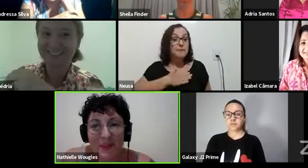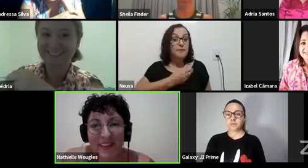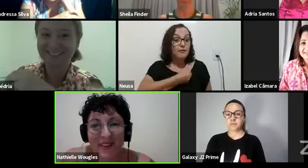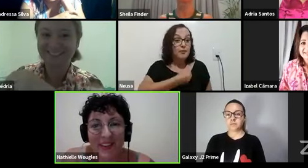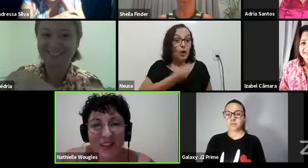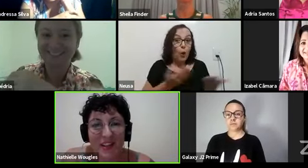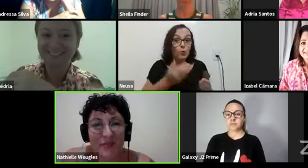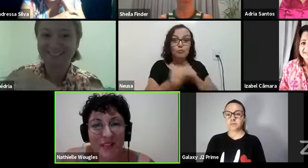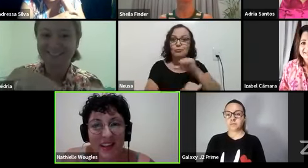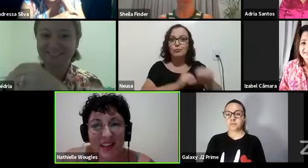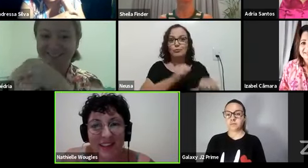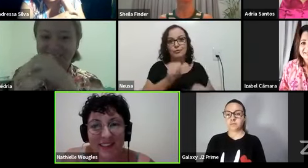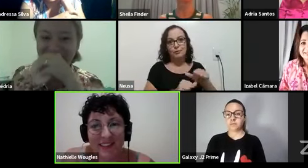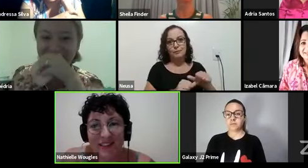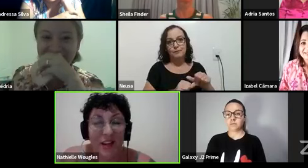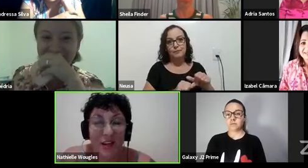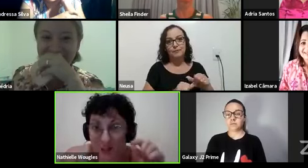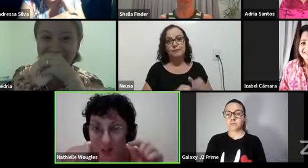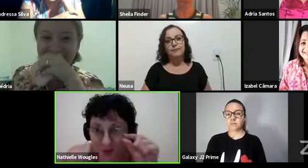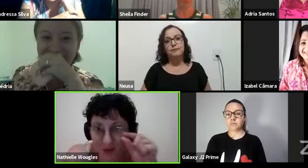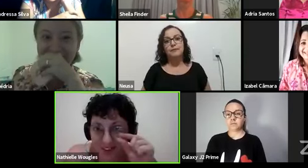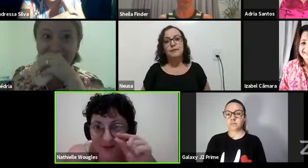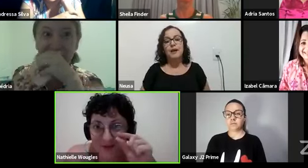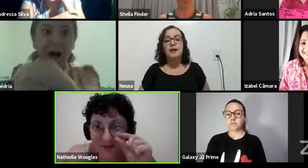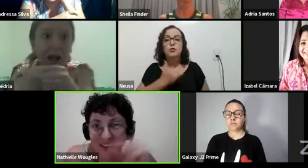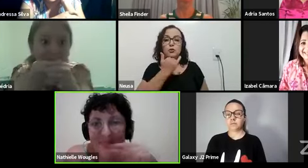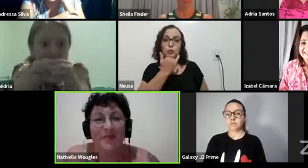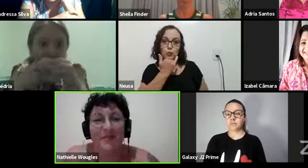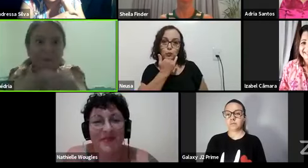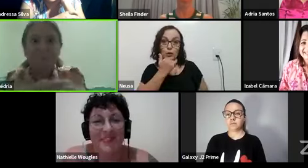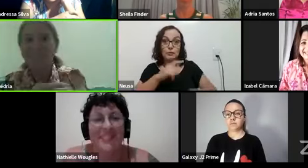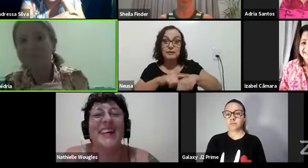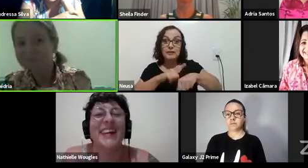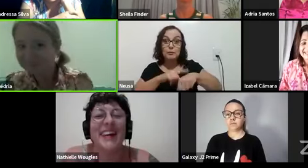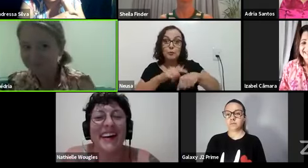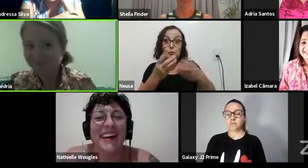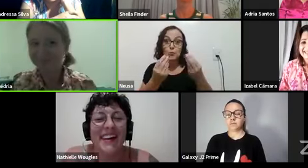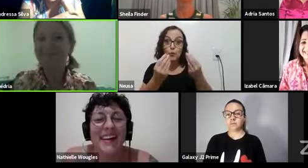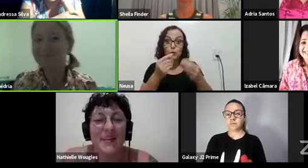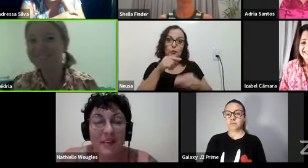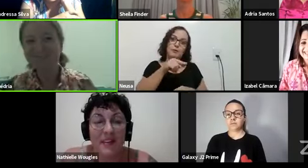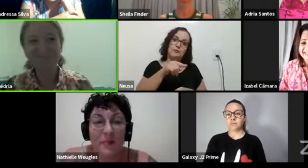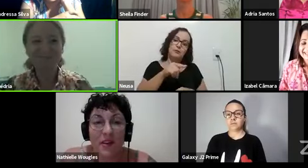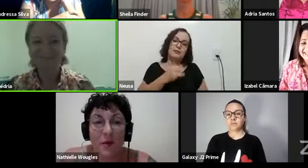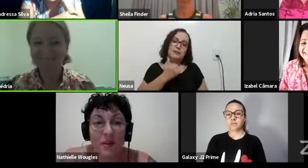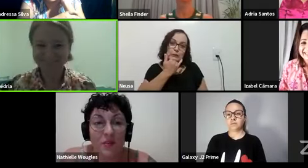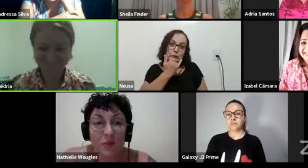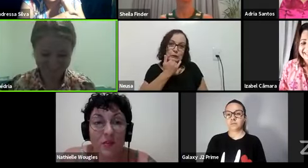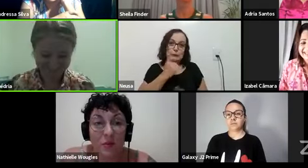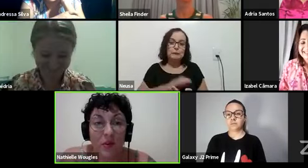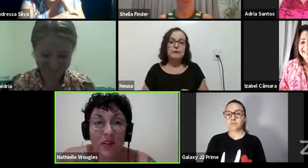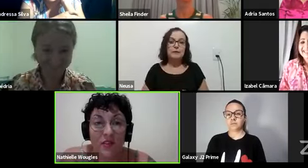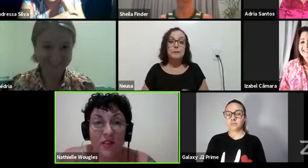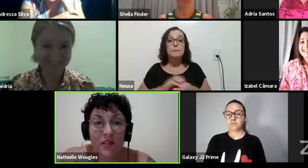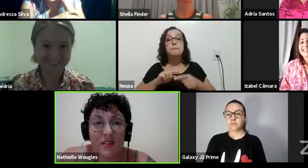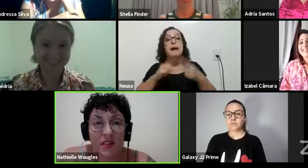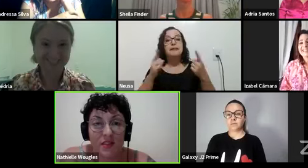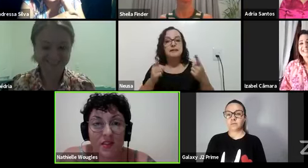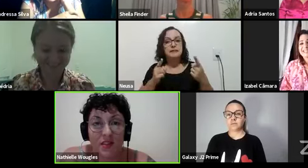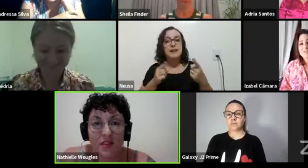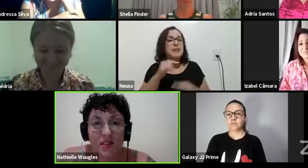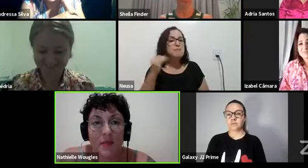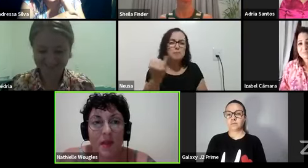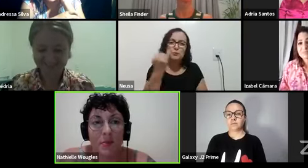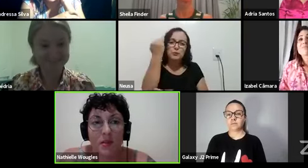interromper, mas é que eu deixei você, estendi um pouquinho o Oh, tempo, desculpa. mas é porque eu acho muito importante o que